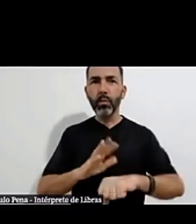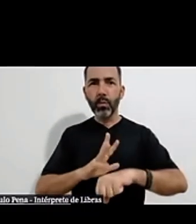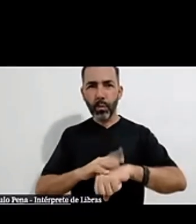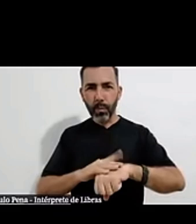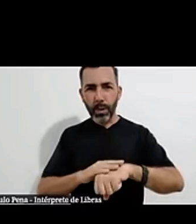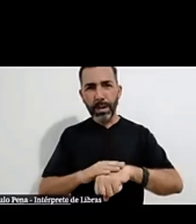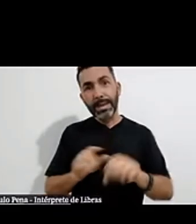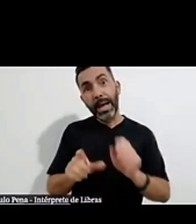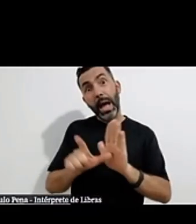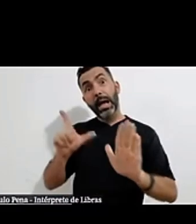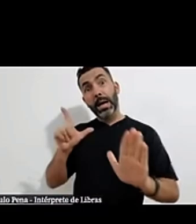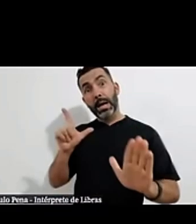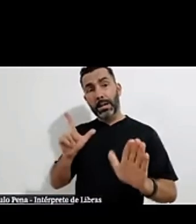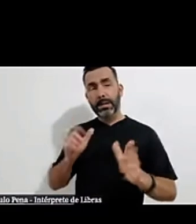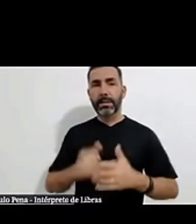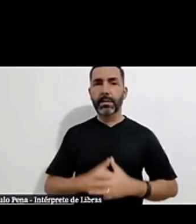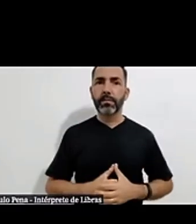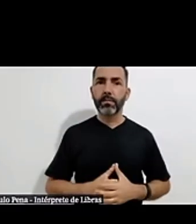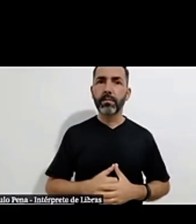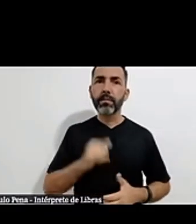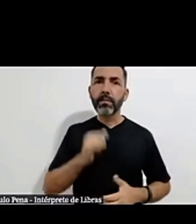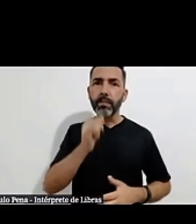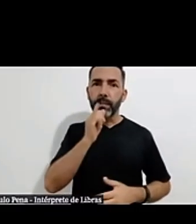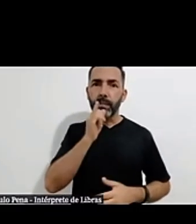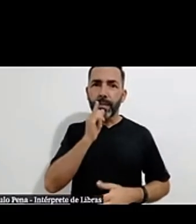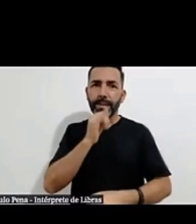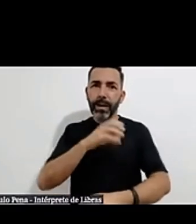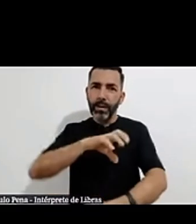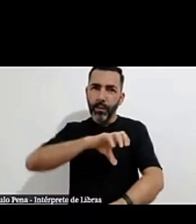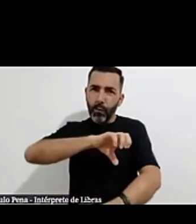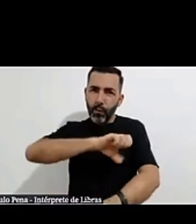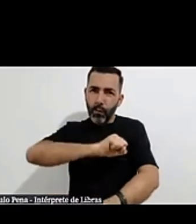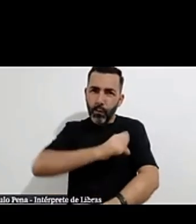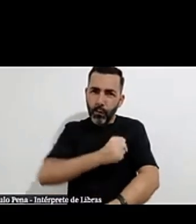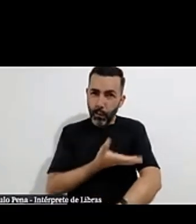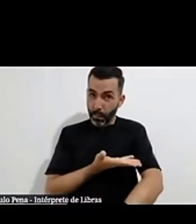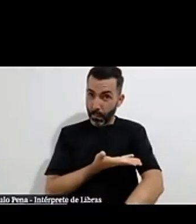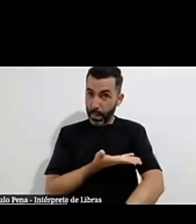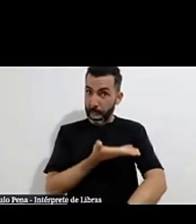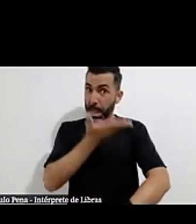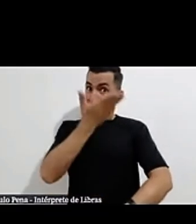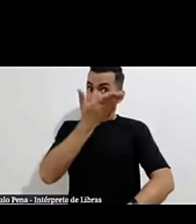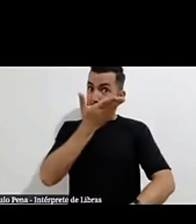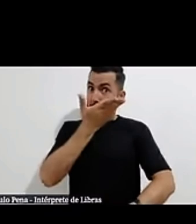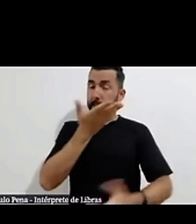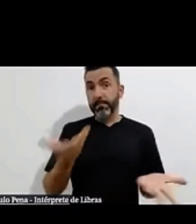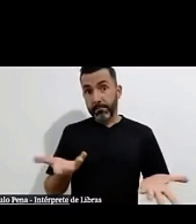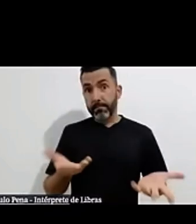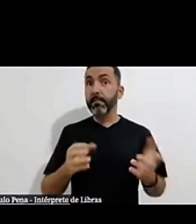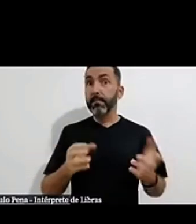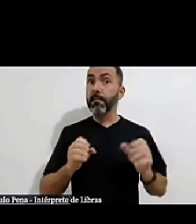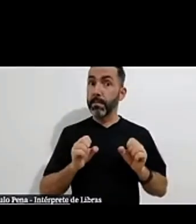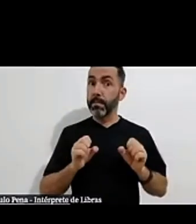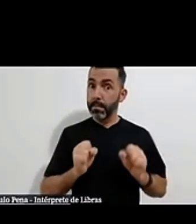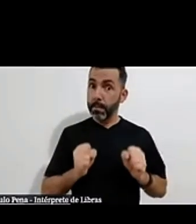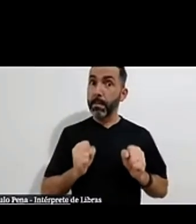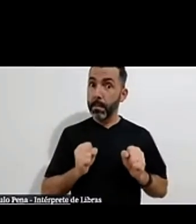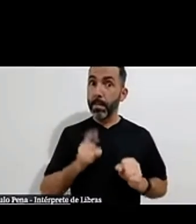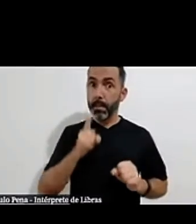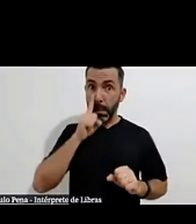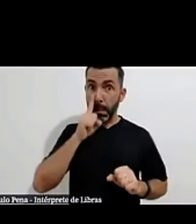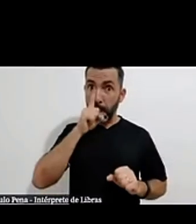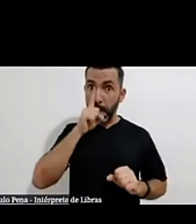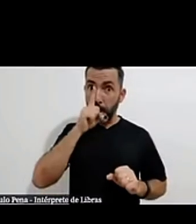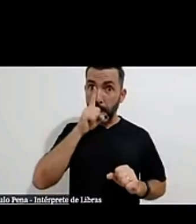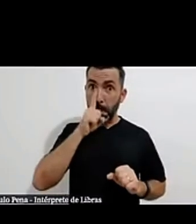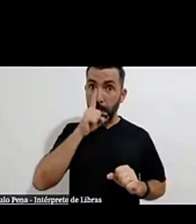tem alguma coisa. A hipertensão, você é hipertenso, então pode ser, né, um fator de risco para